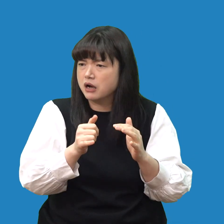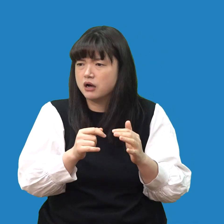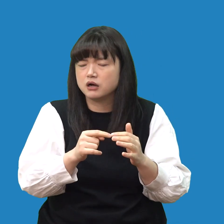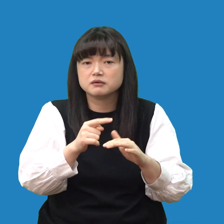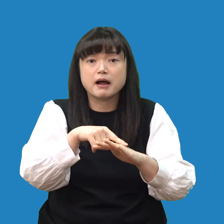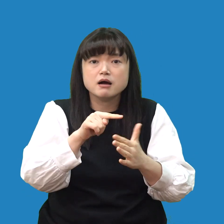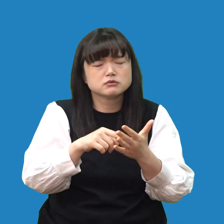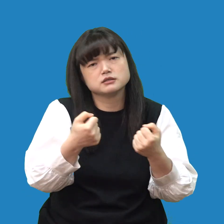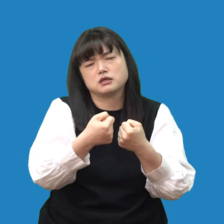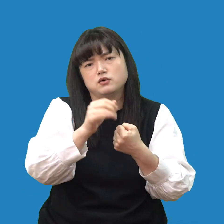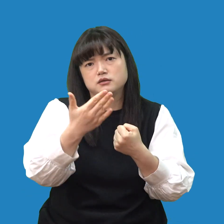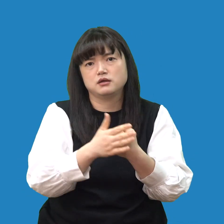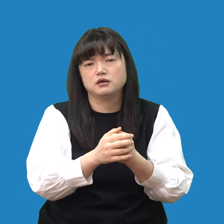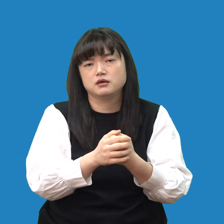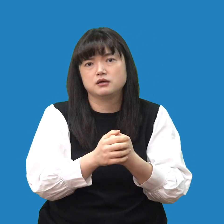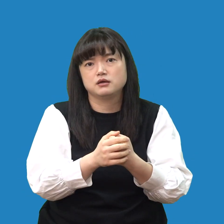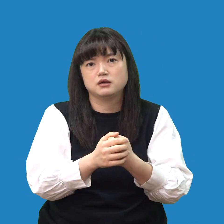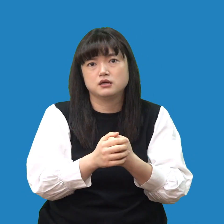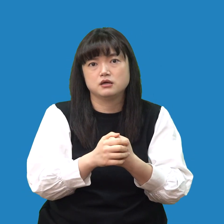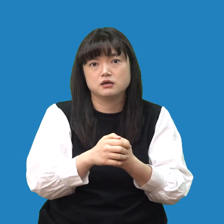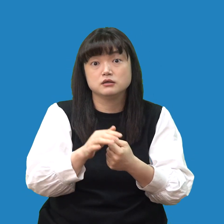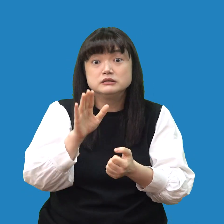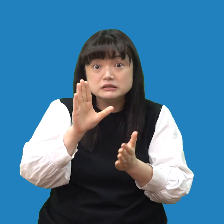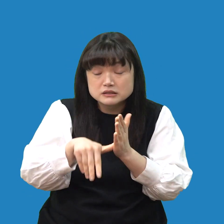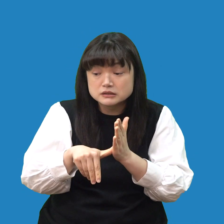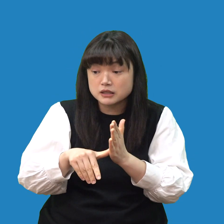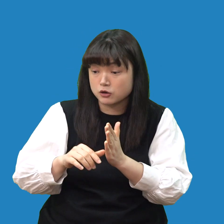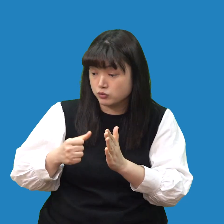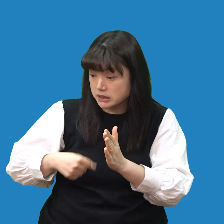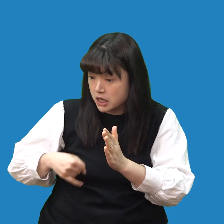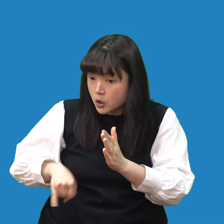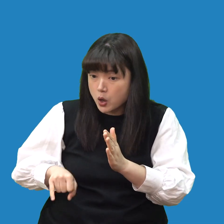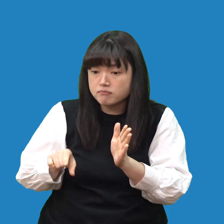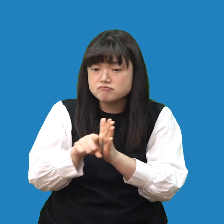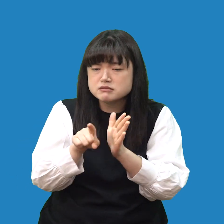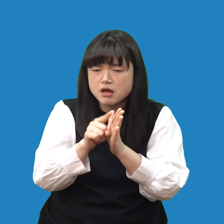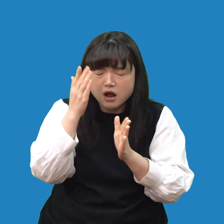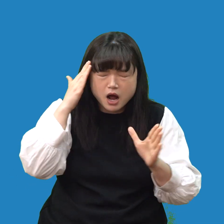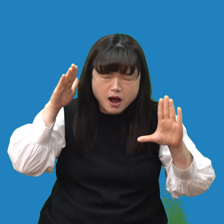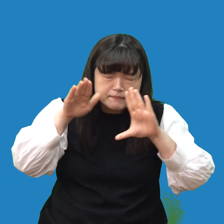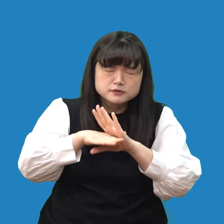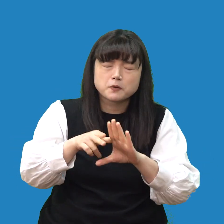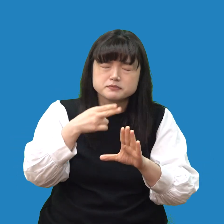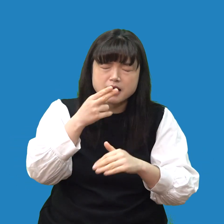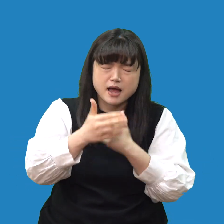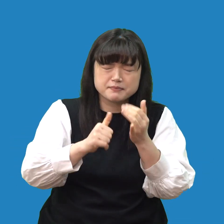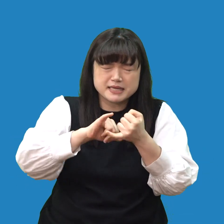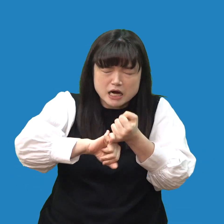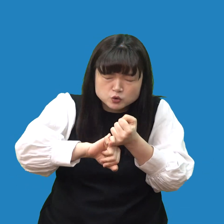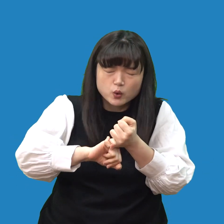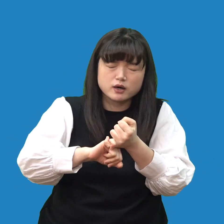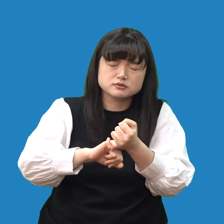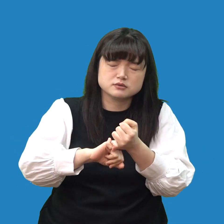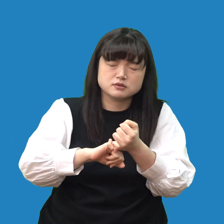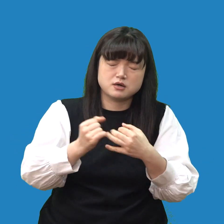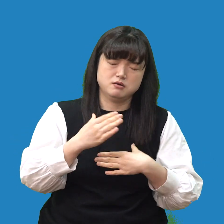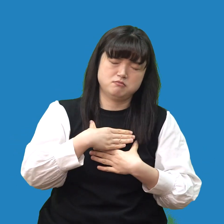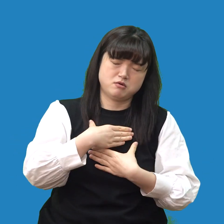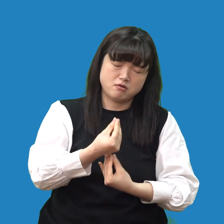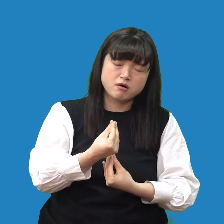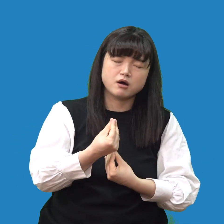합니다. 그래야 우리 자녀 세대가 암흑기를 겪지 않고 하나님이 약속하신 번영과